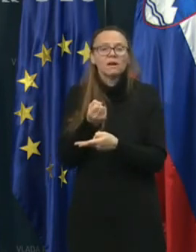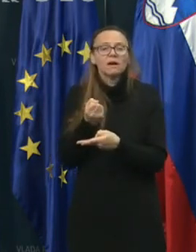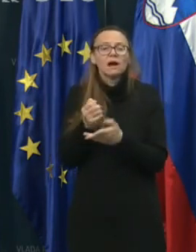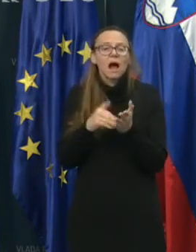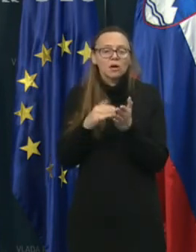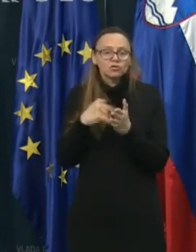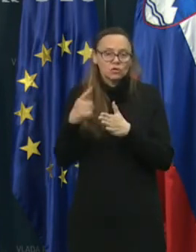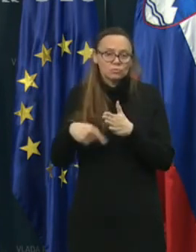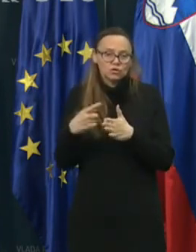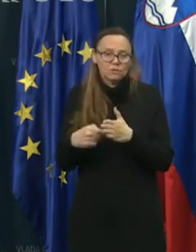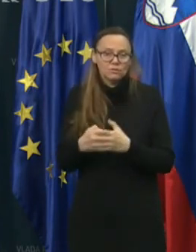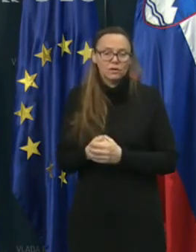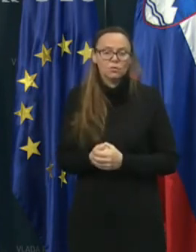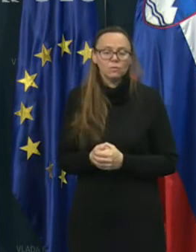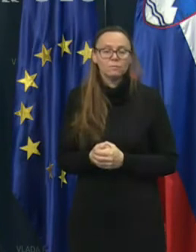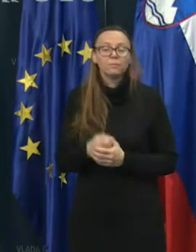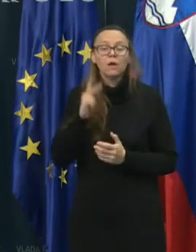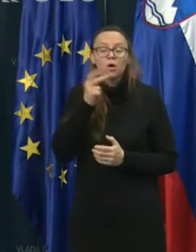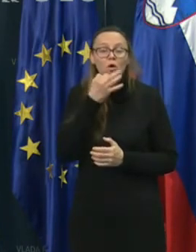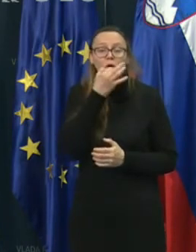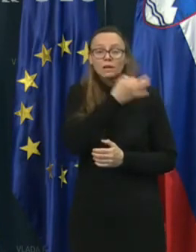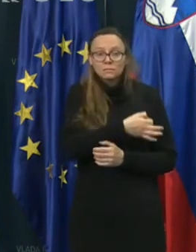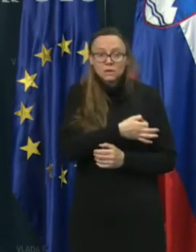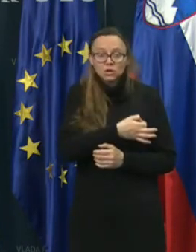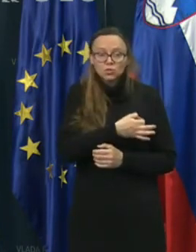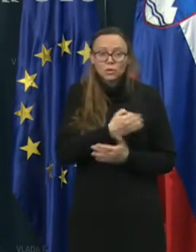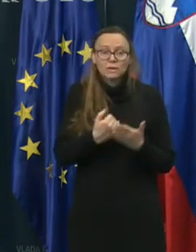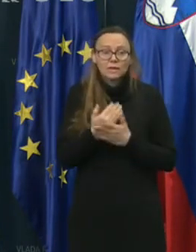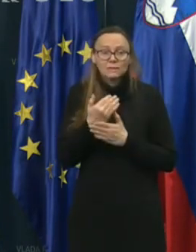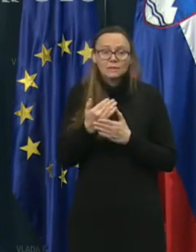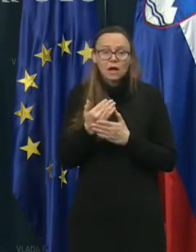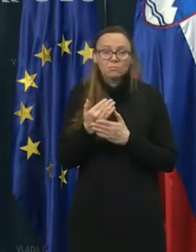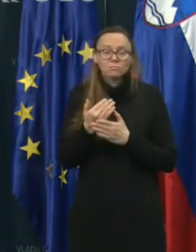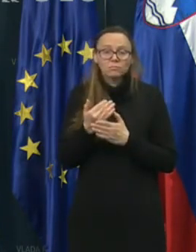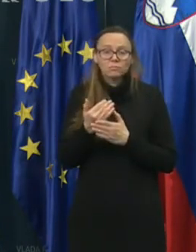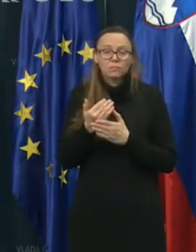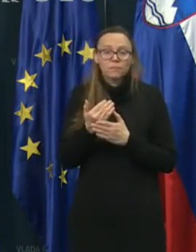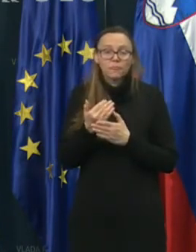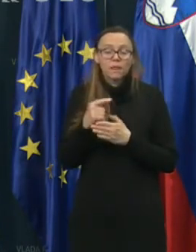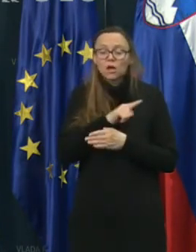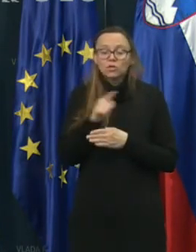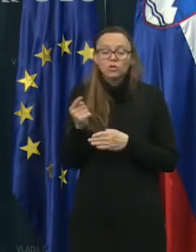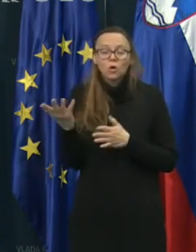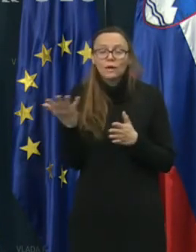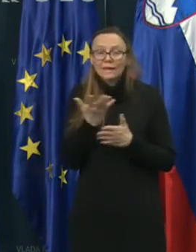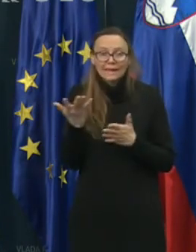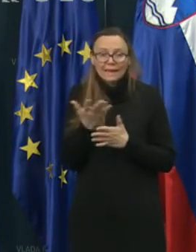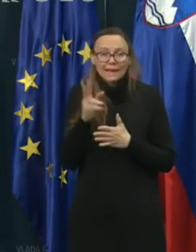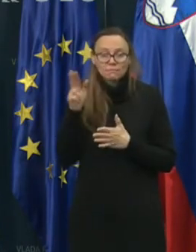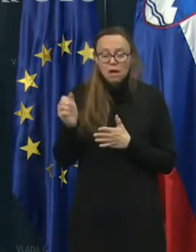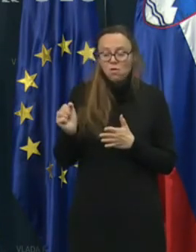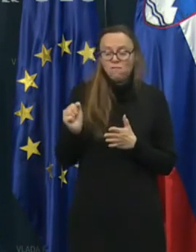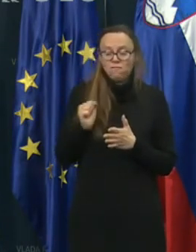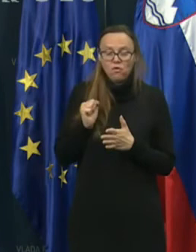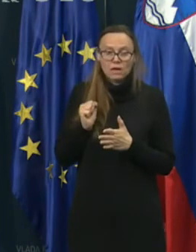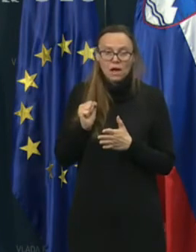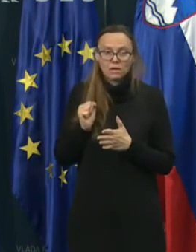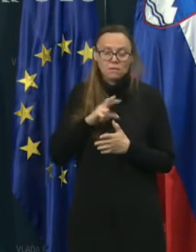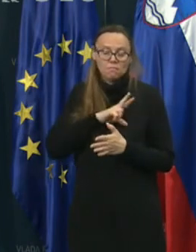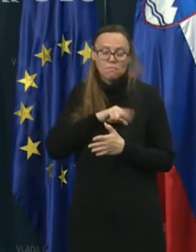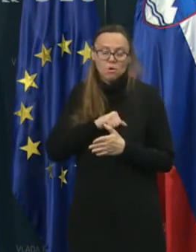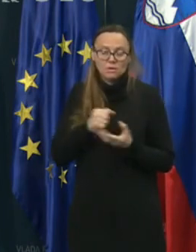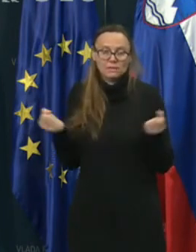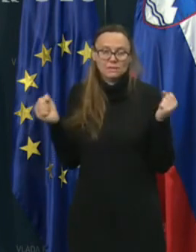številu. Ko me sprašujete za globino, do kje imajo vojaki